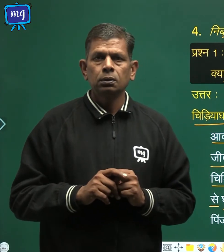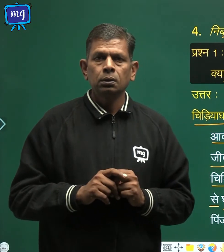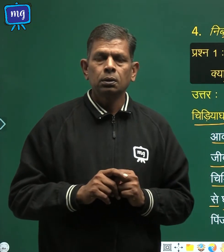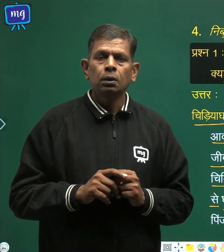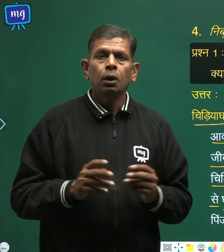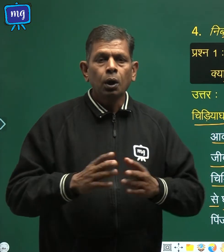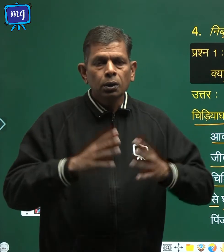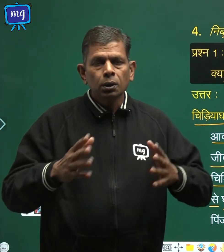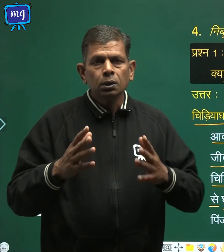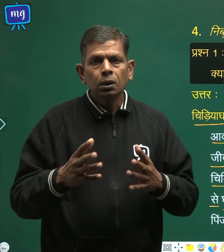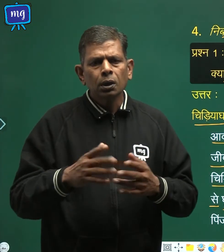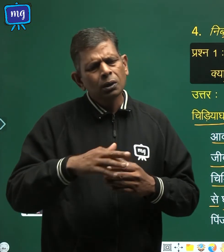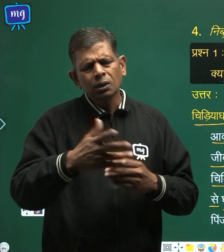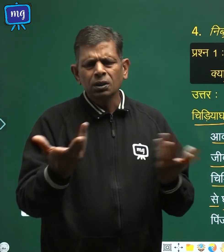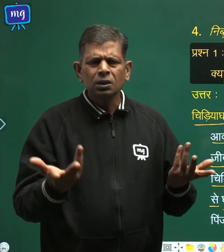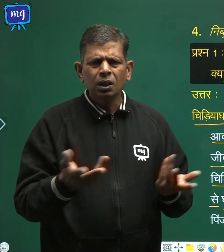अधिकतर प्राणी